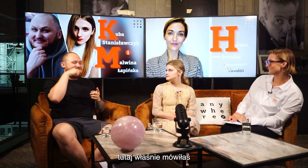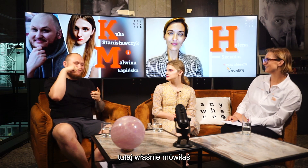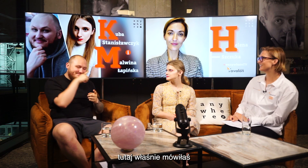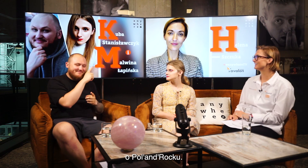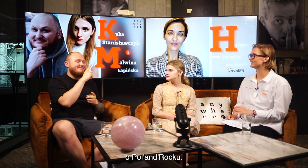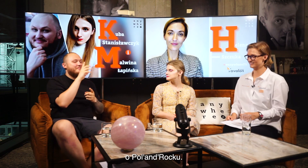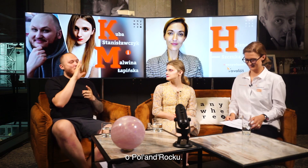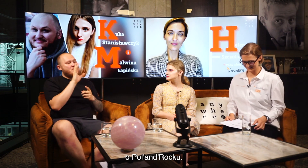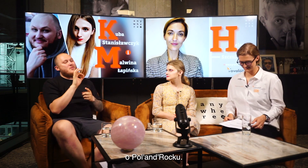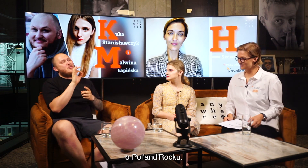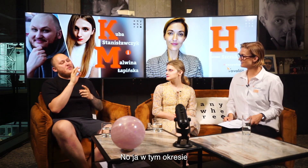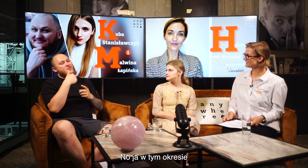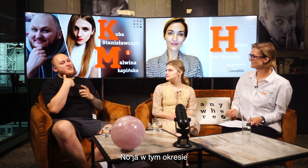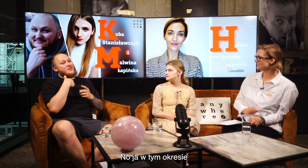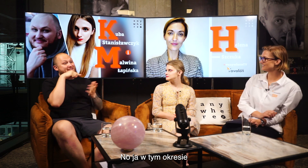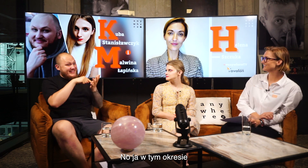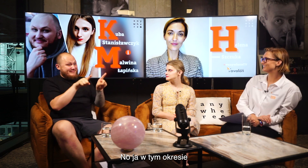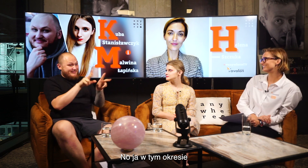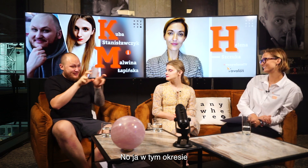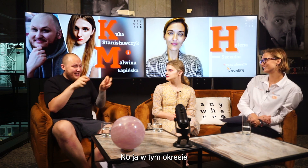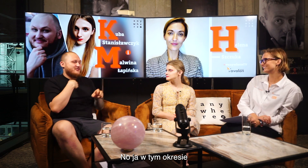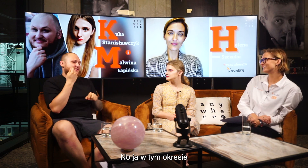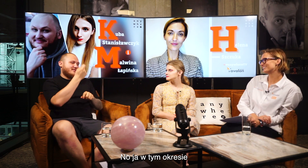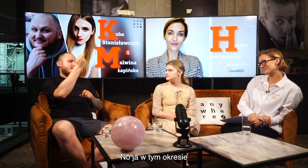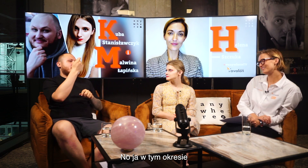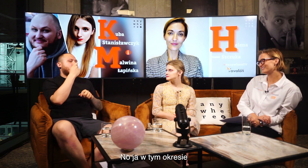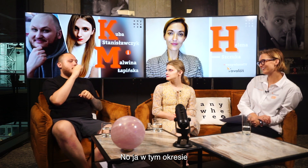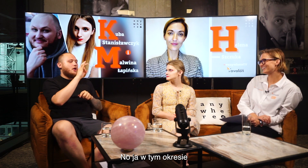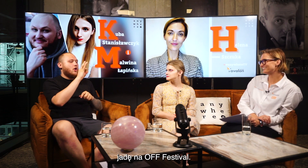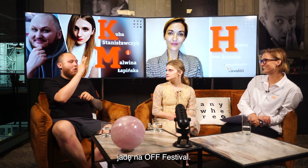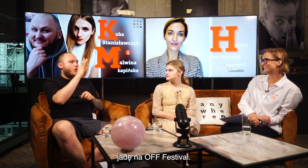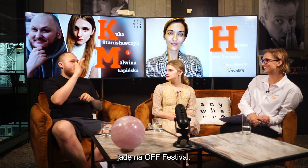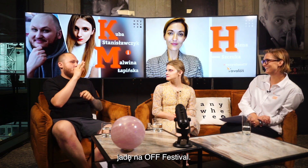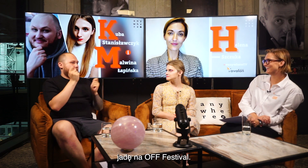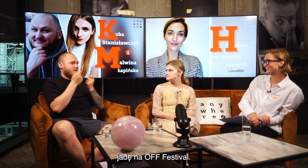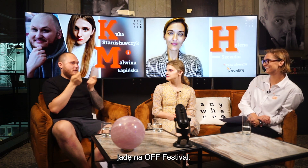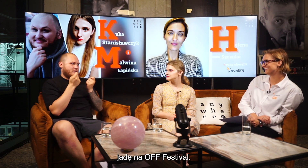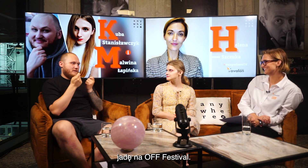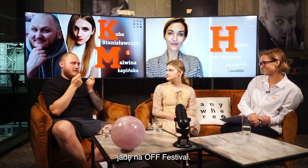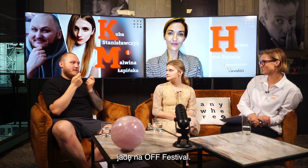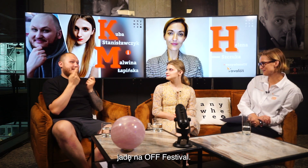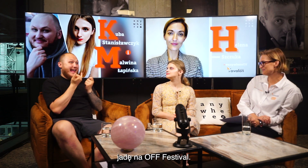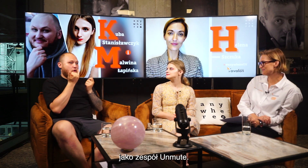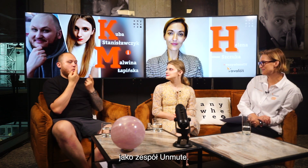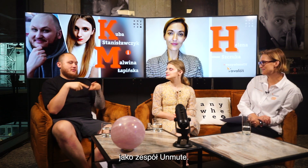tutaj właśnie mówiłaś o Poland Rocku, no niestety ja w tym okresie jadę na Off